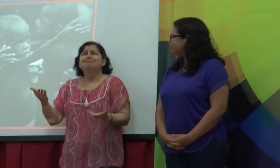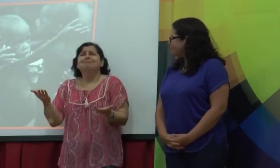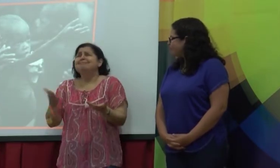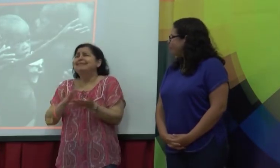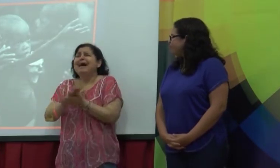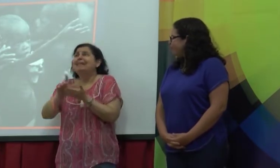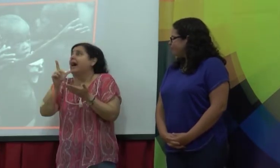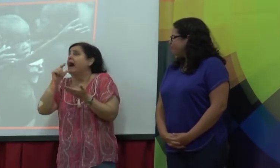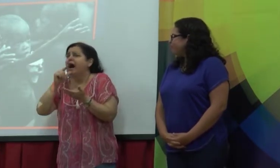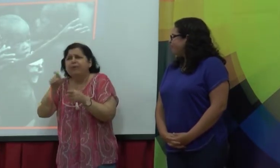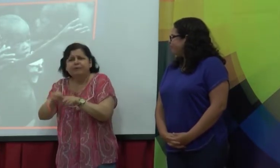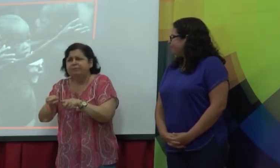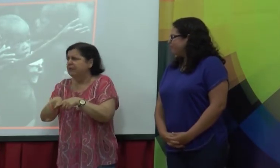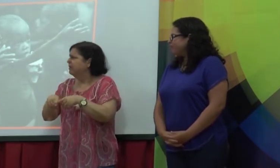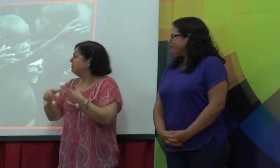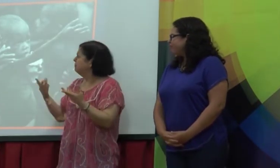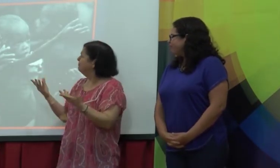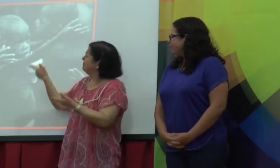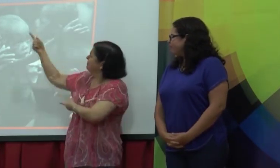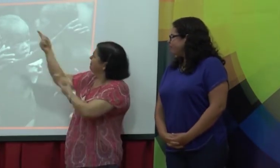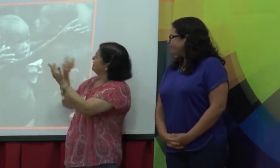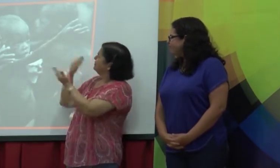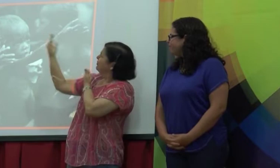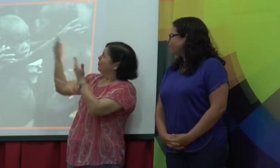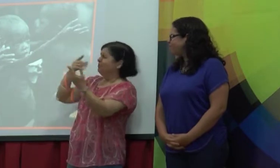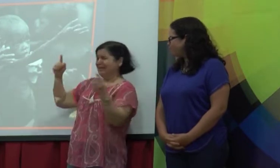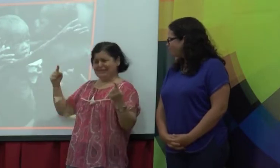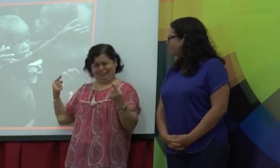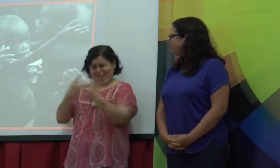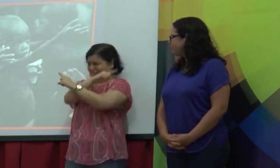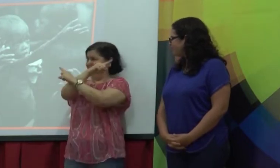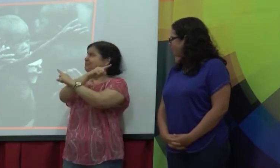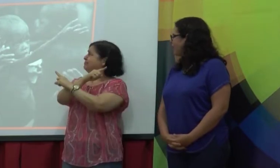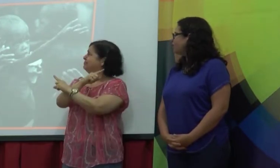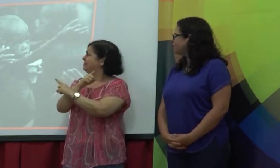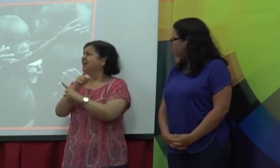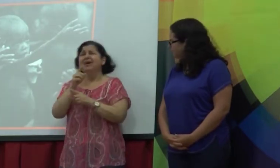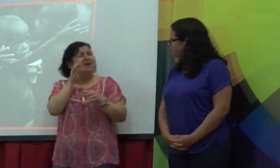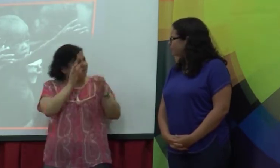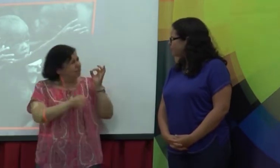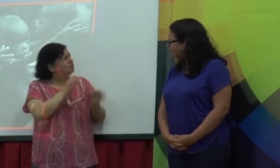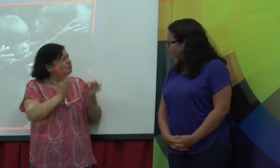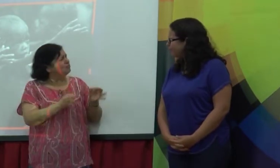fome, nada, nem água para tomar. Que